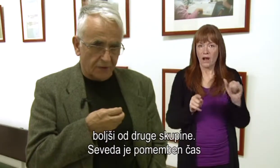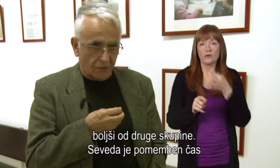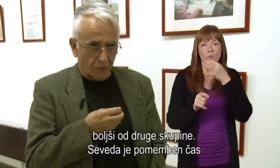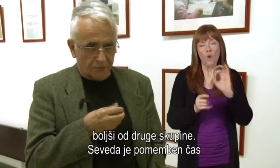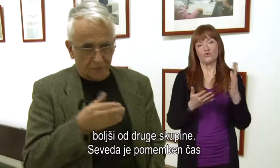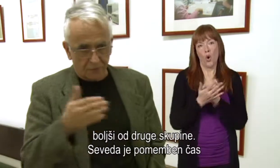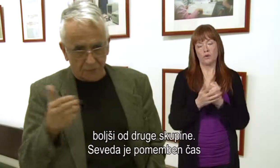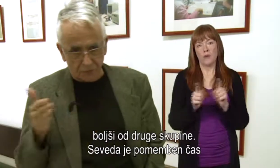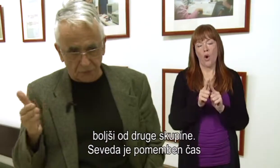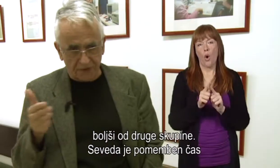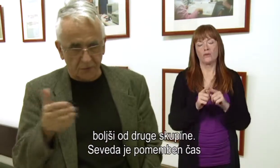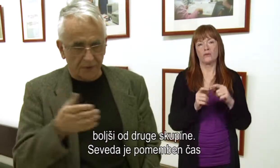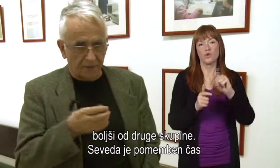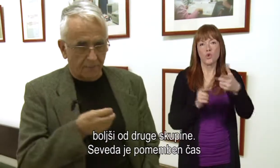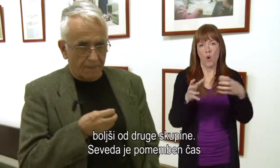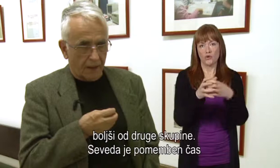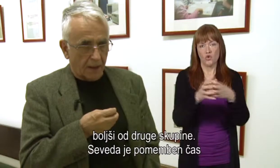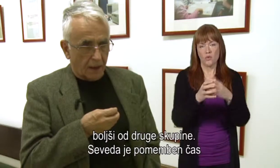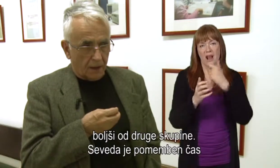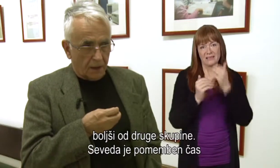boljši od druge skupine.